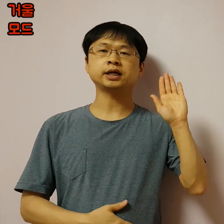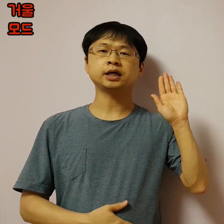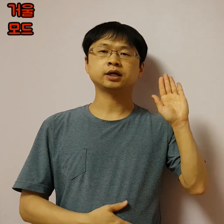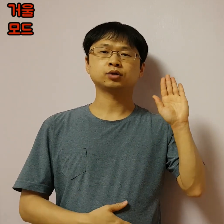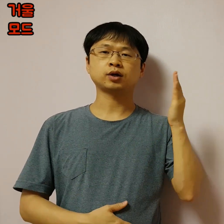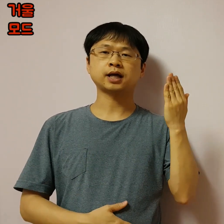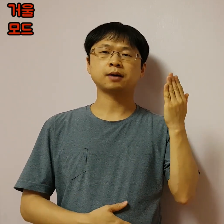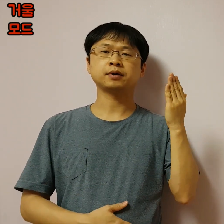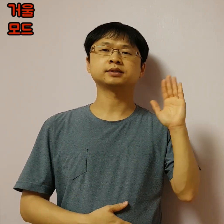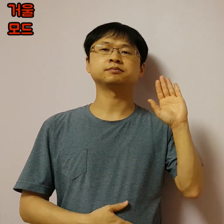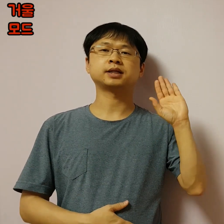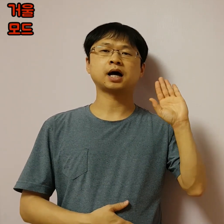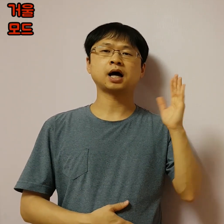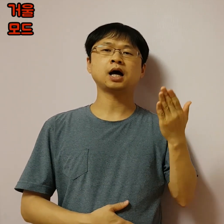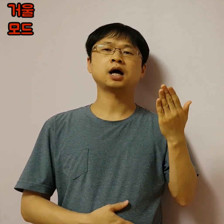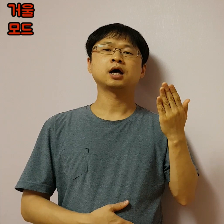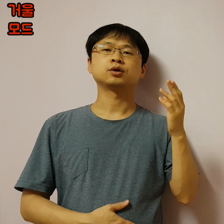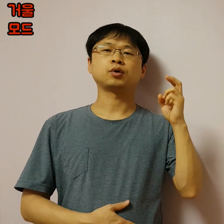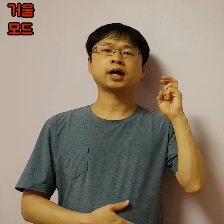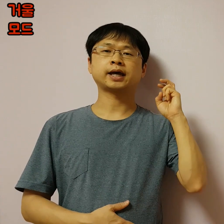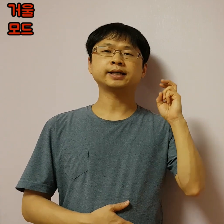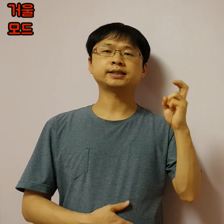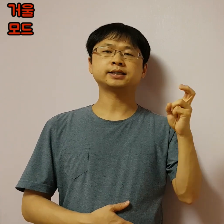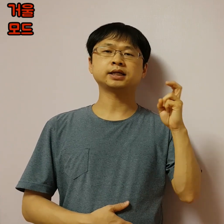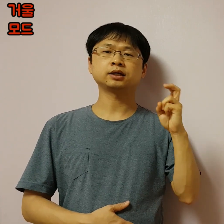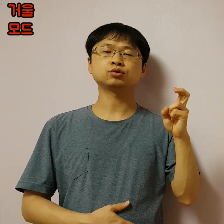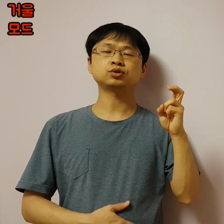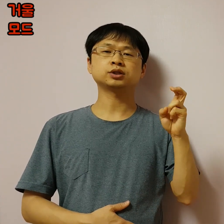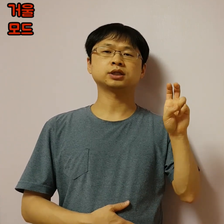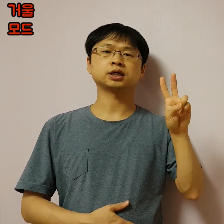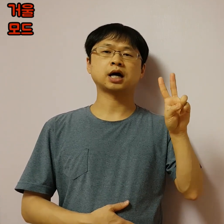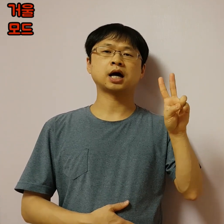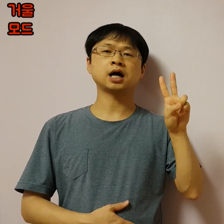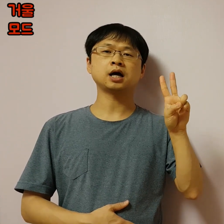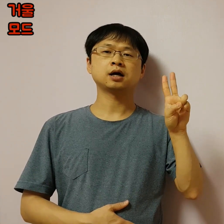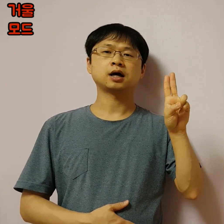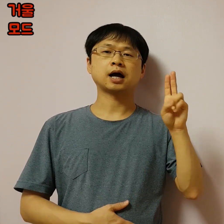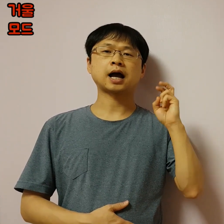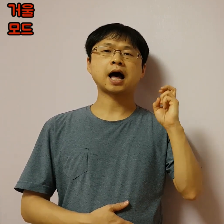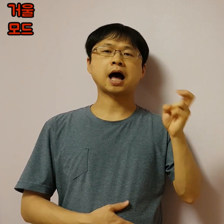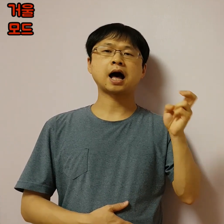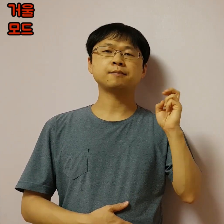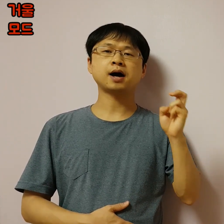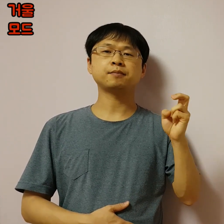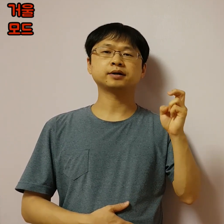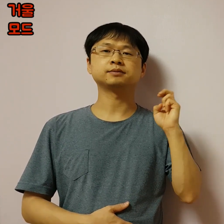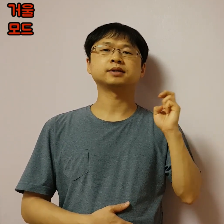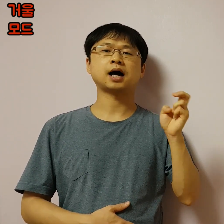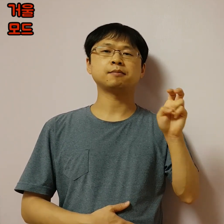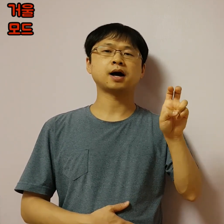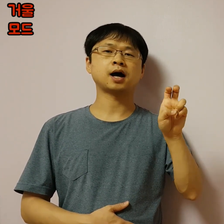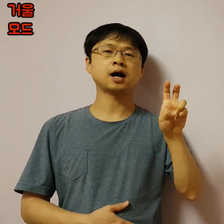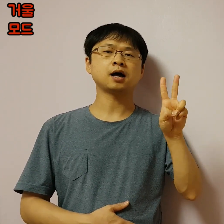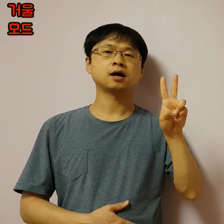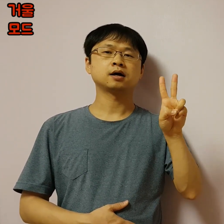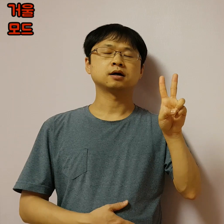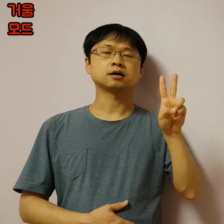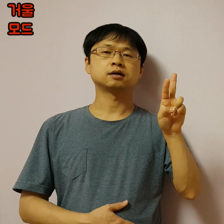조각이 되다 배웠습니다. 되겠지 추측이니까 아까 아마 배웠습니다. 아마